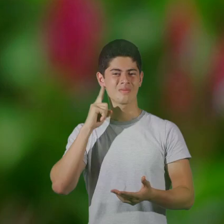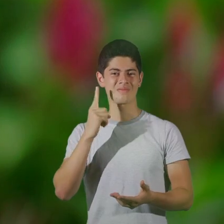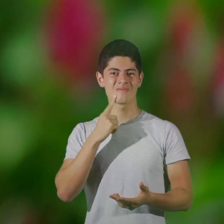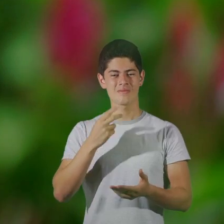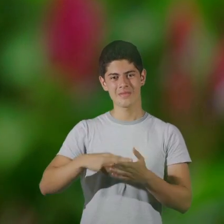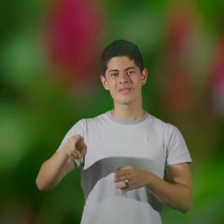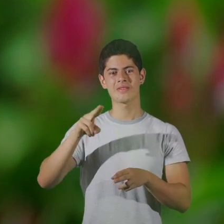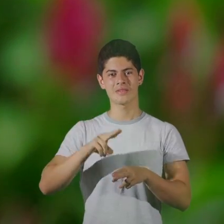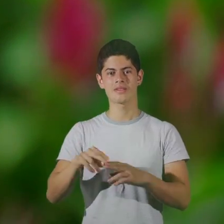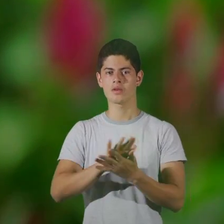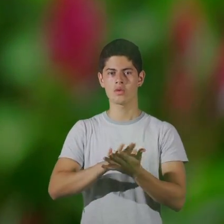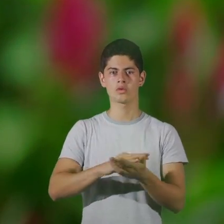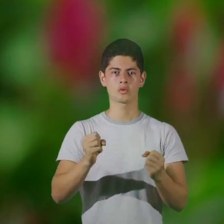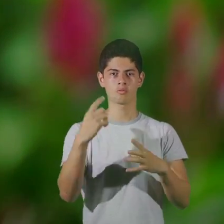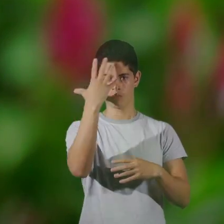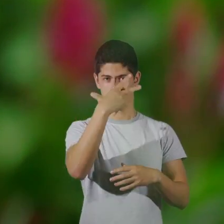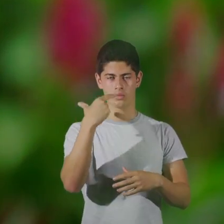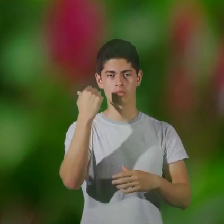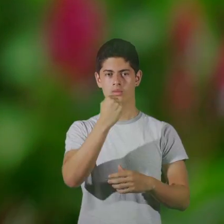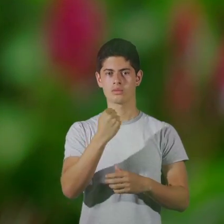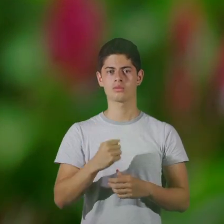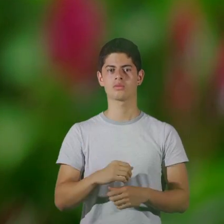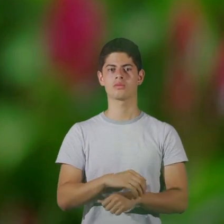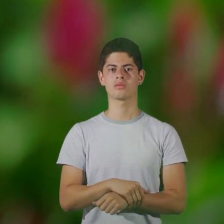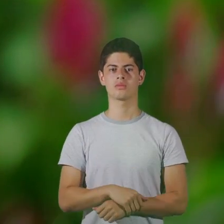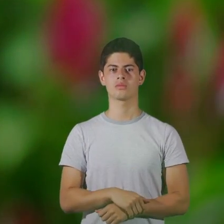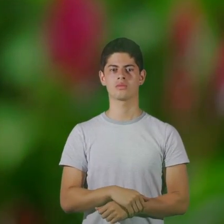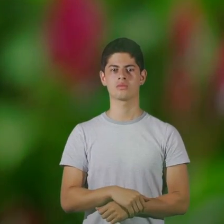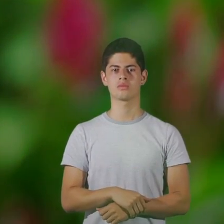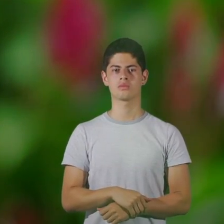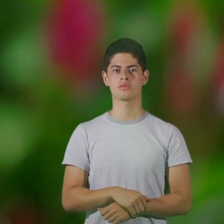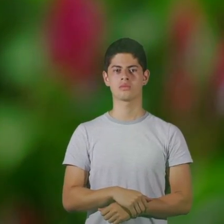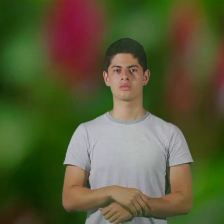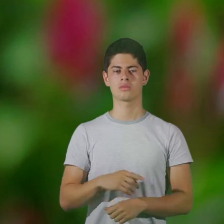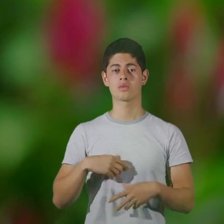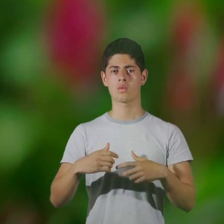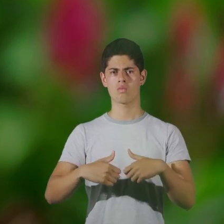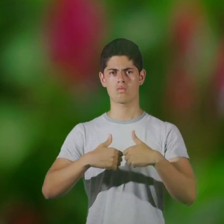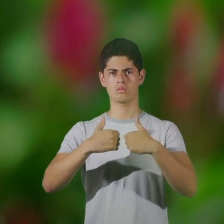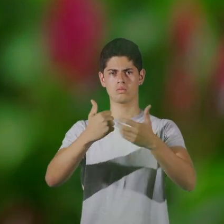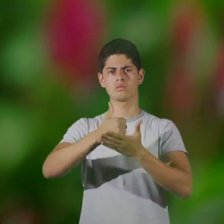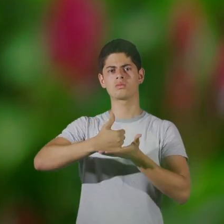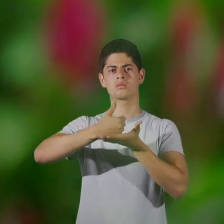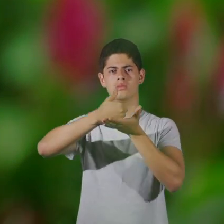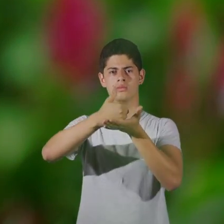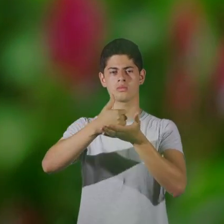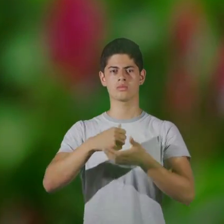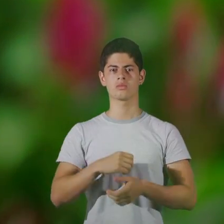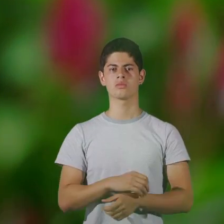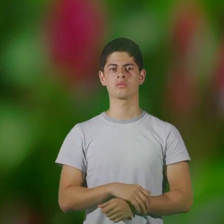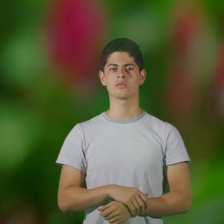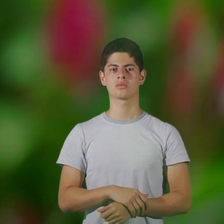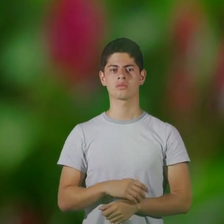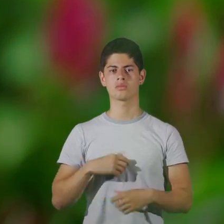la música. Era muy interesante también aprender a tratar de entenderlo y que él nos entendiera a nosotros con las señas, con los gestos,